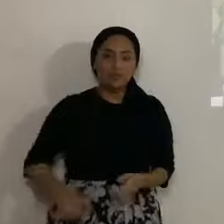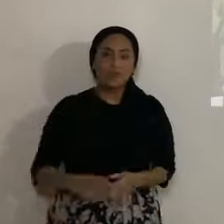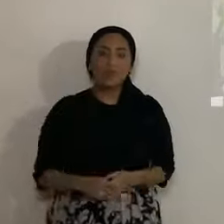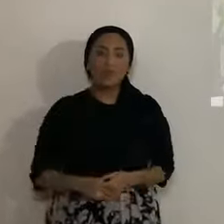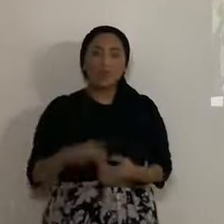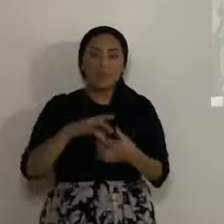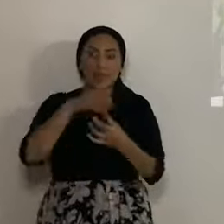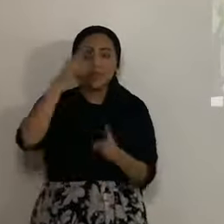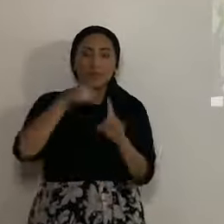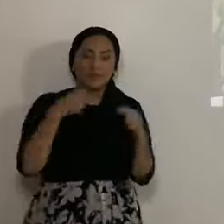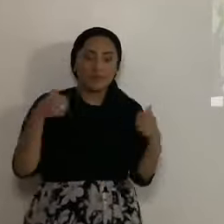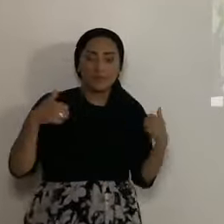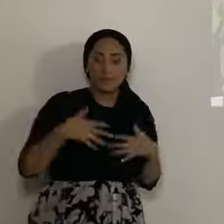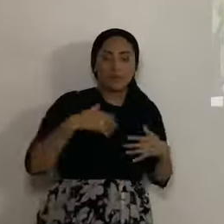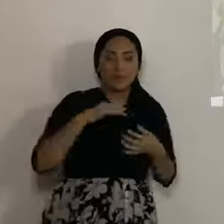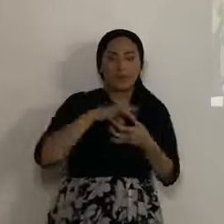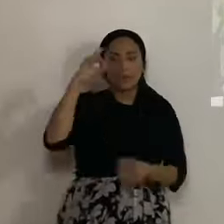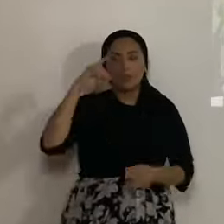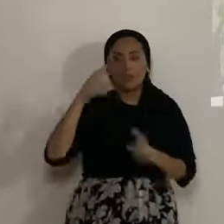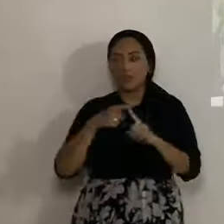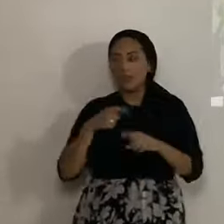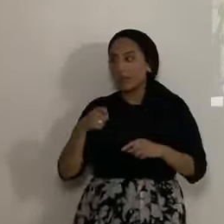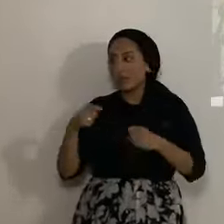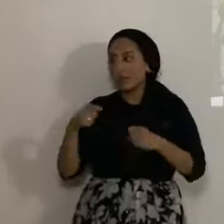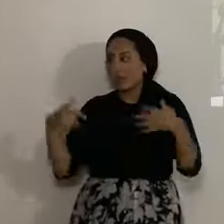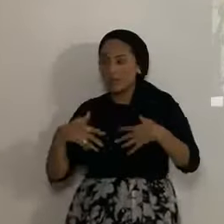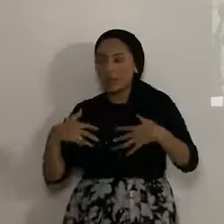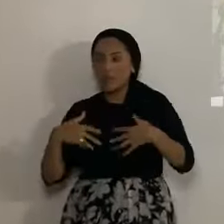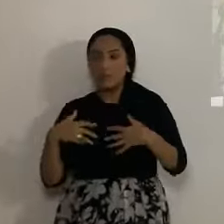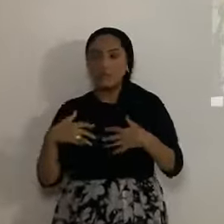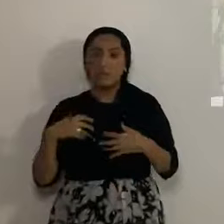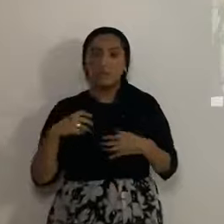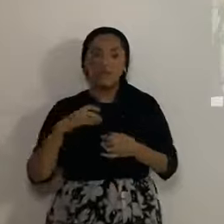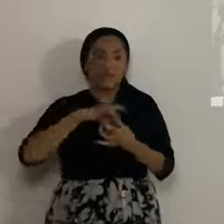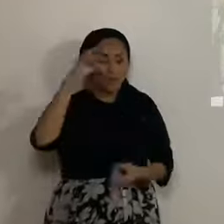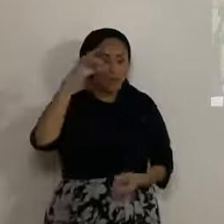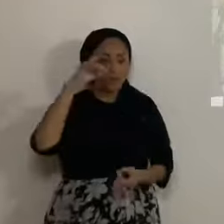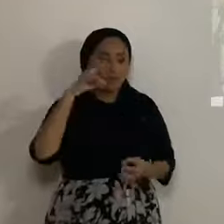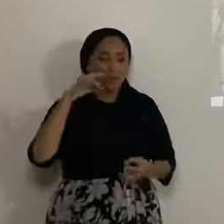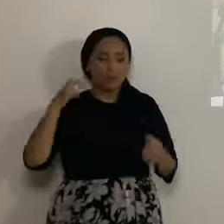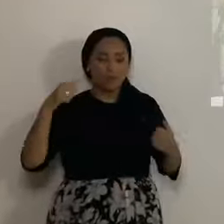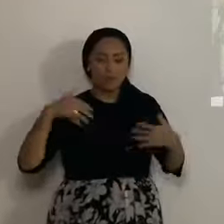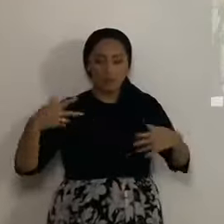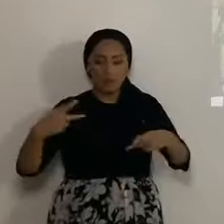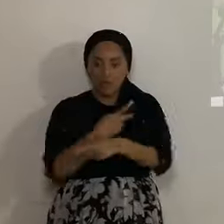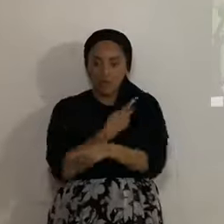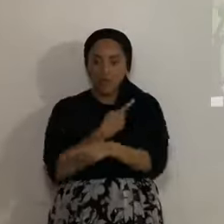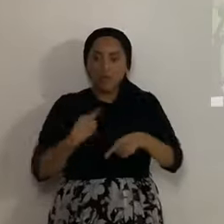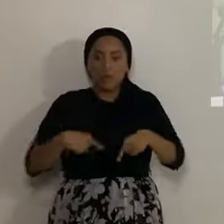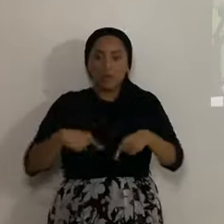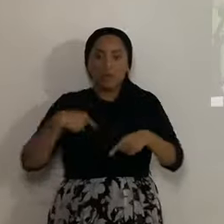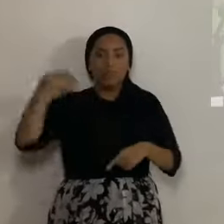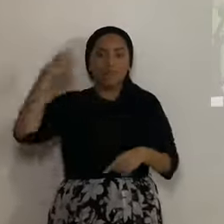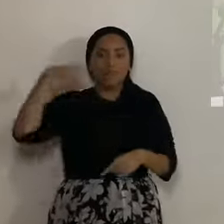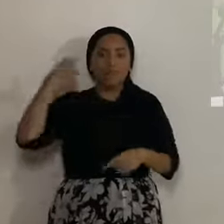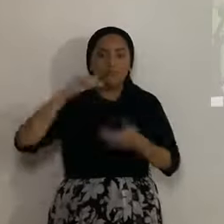Espíritu de miedo, un espíritu de temor, un espíritu de terror, un espíritu de pánico, un espíritu de locura.